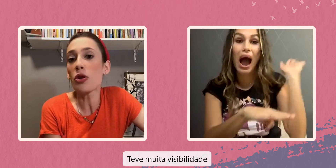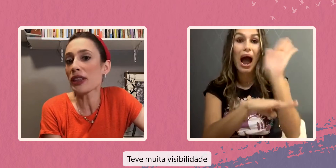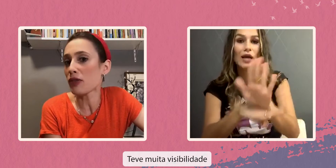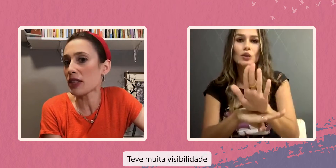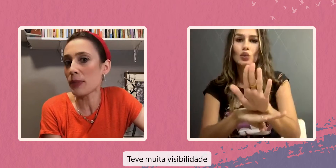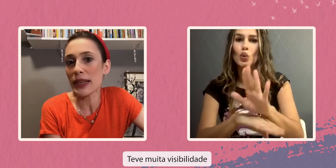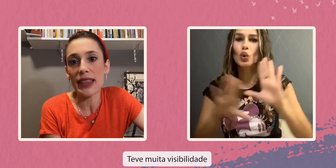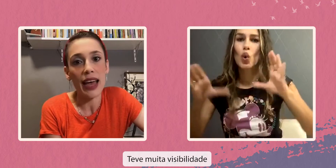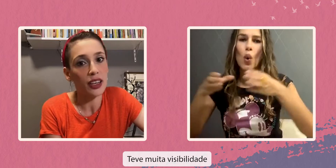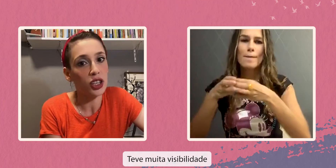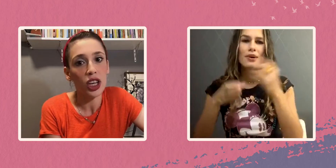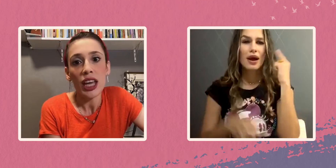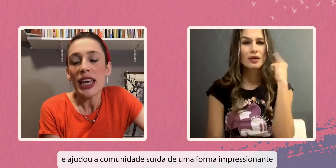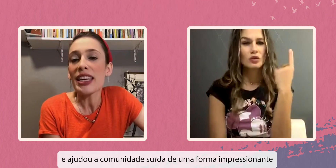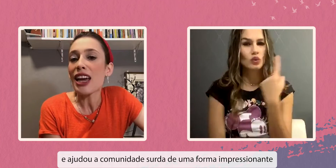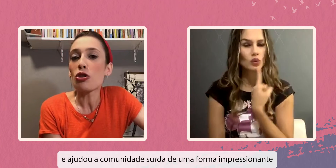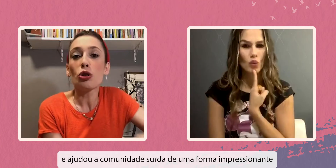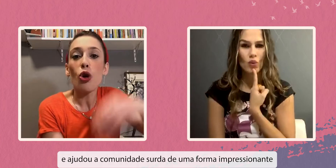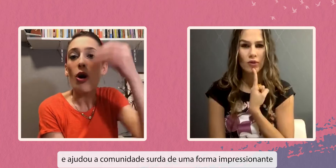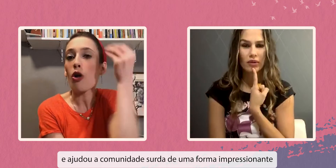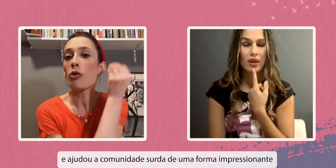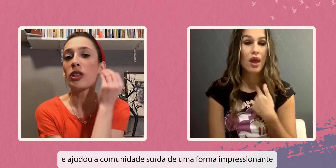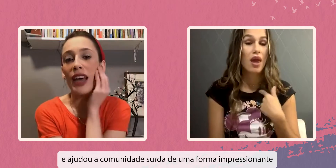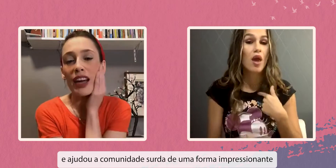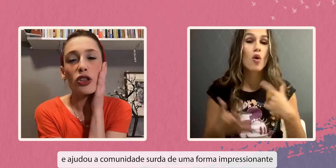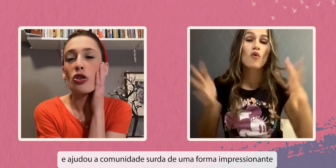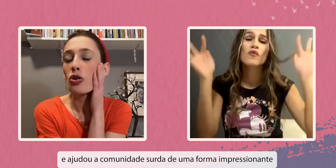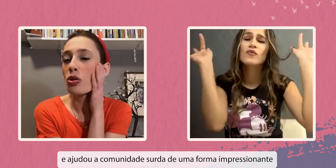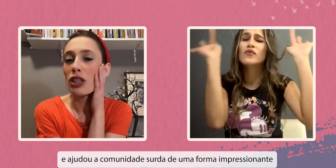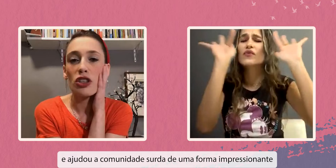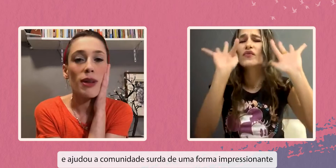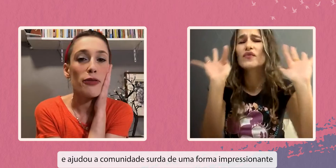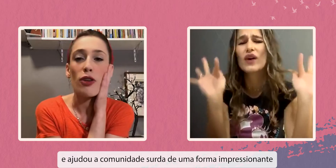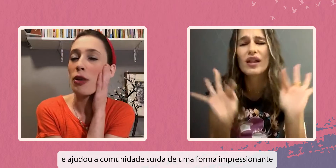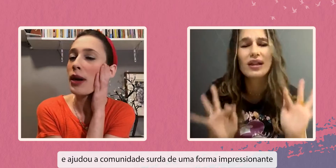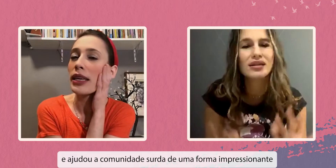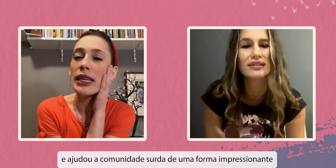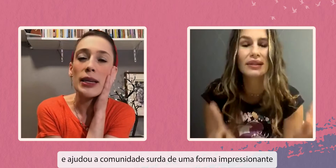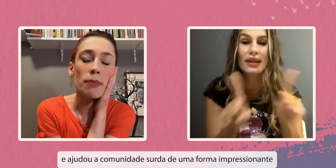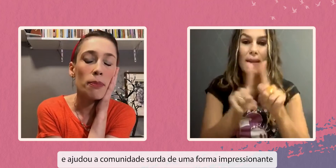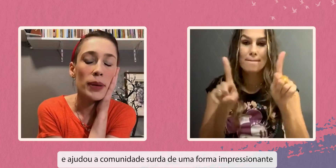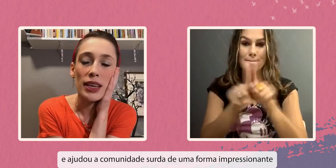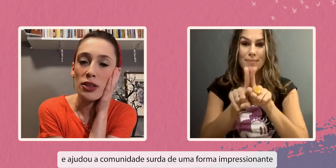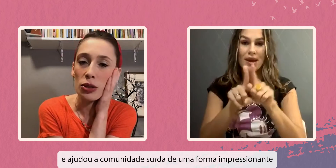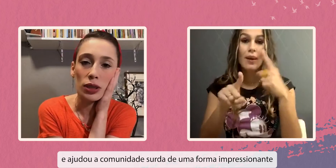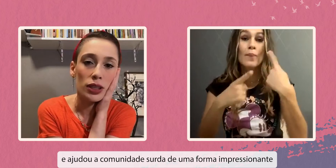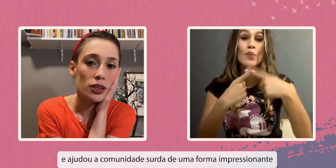Teve muita visibilidade e ajudou a comunidade surda de uma forma